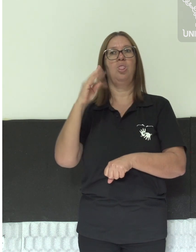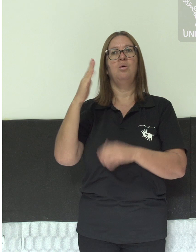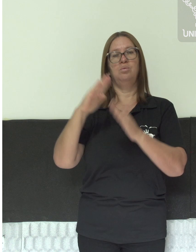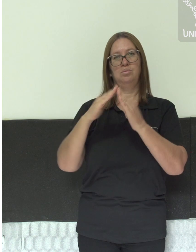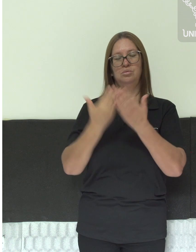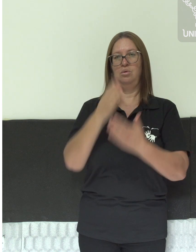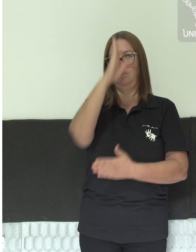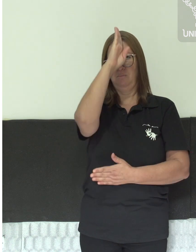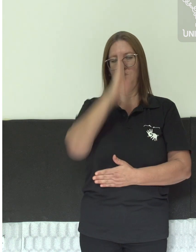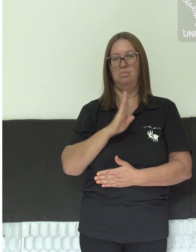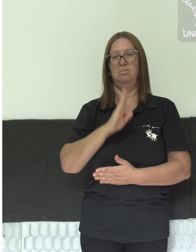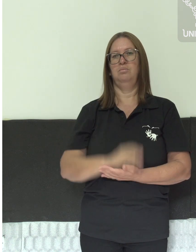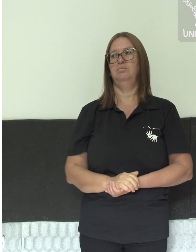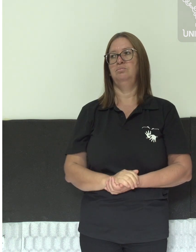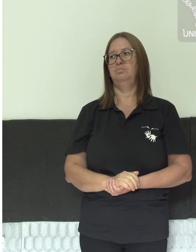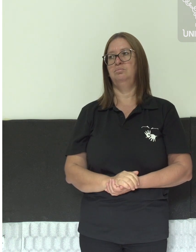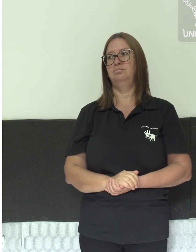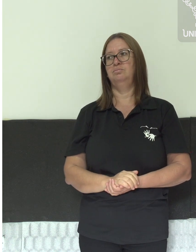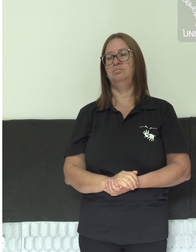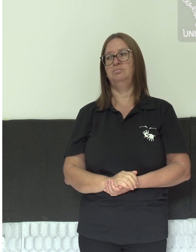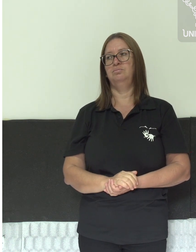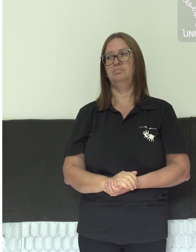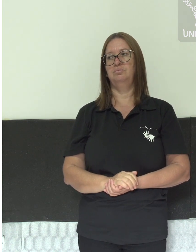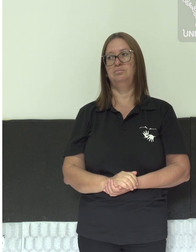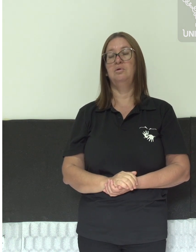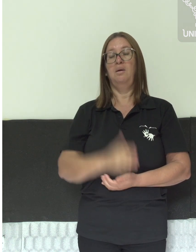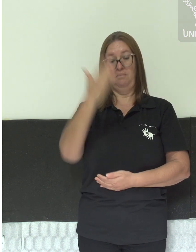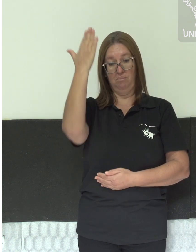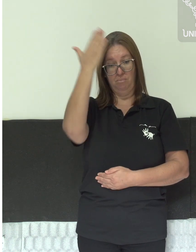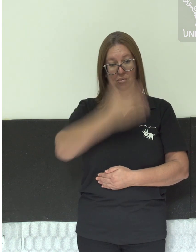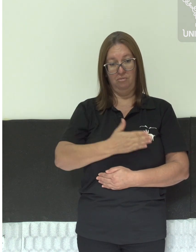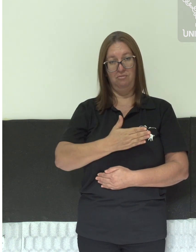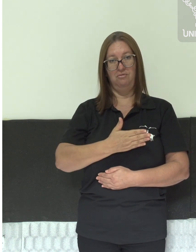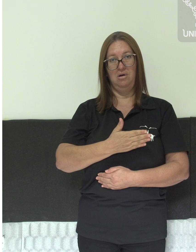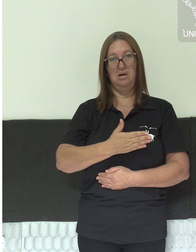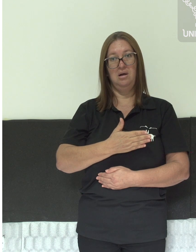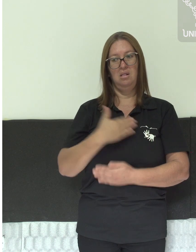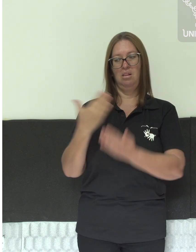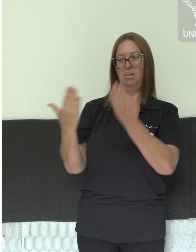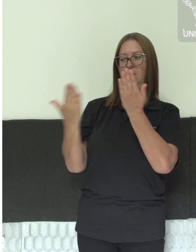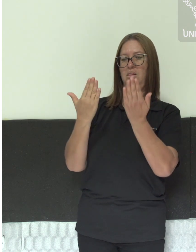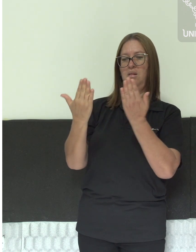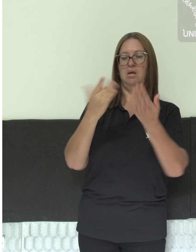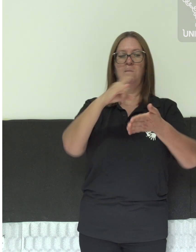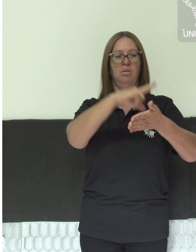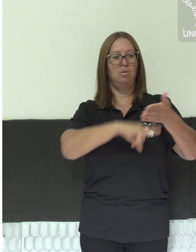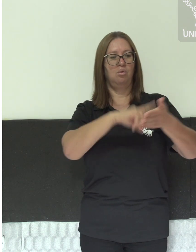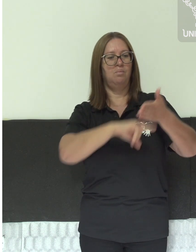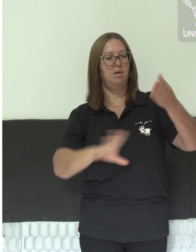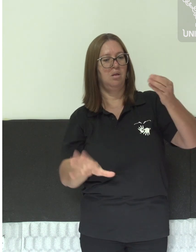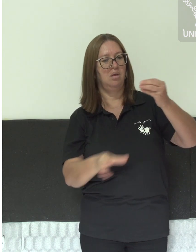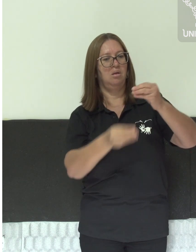escola pública, ocasião em que, para comprovação, serão analisados os documentos anexados